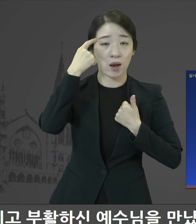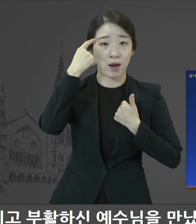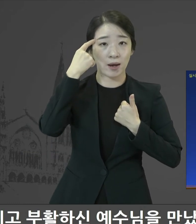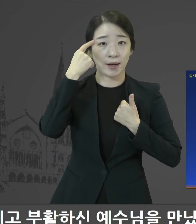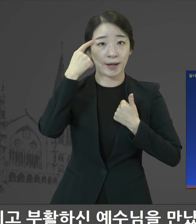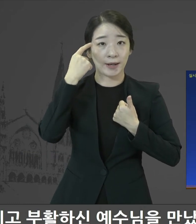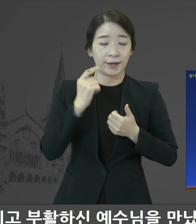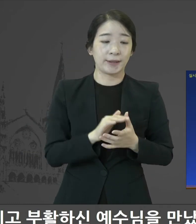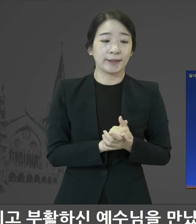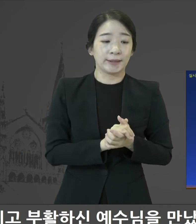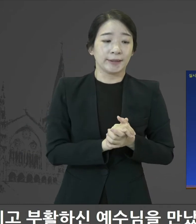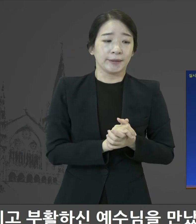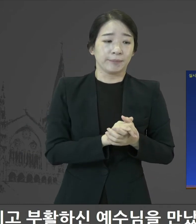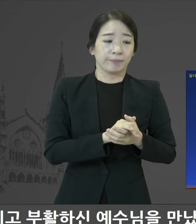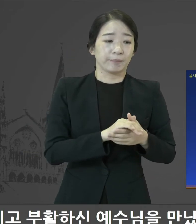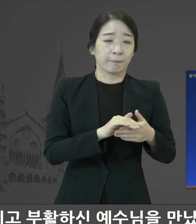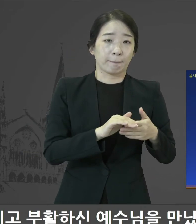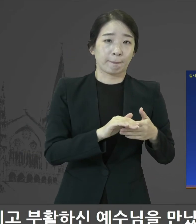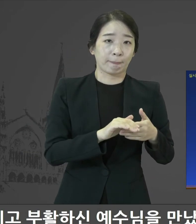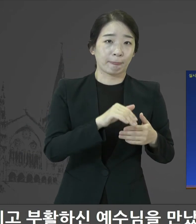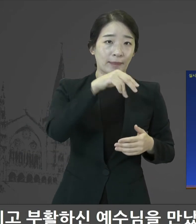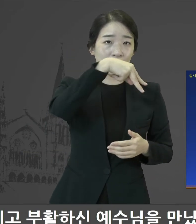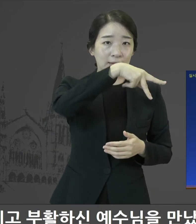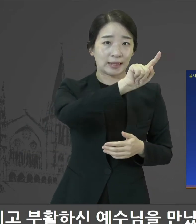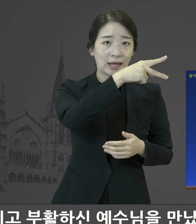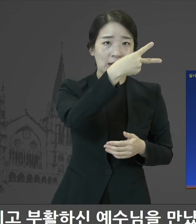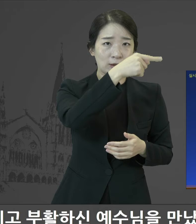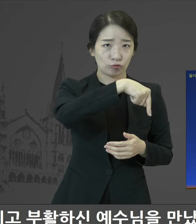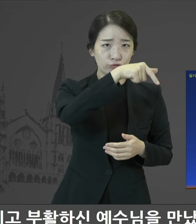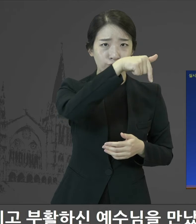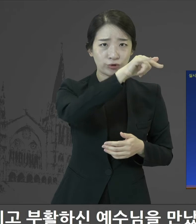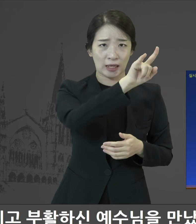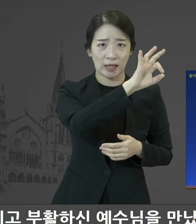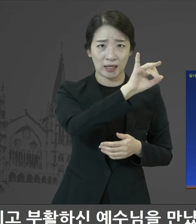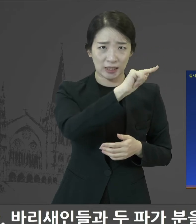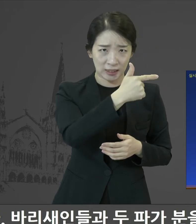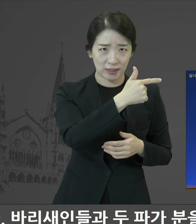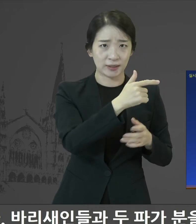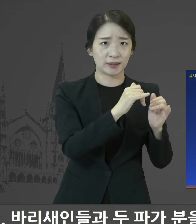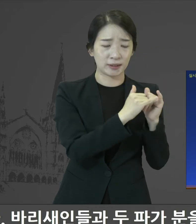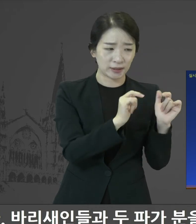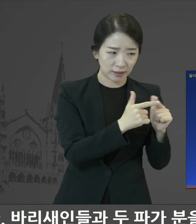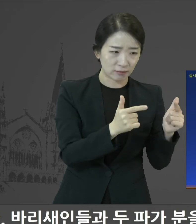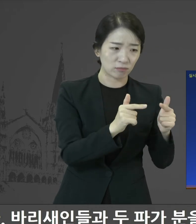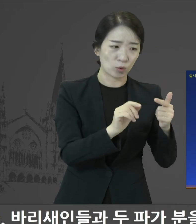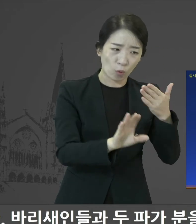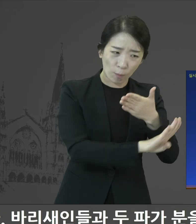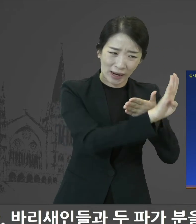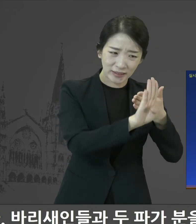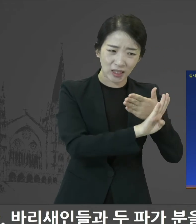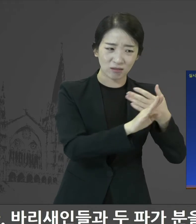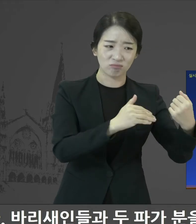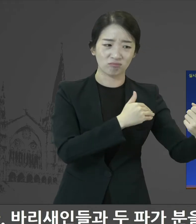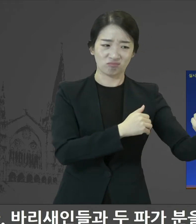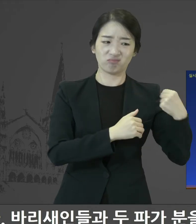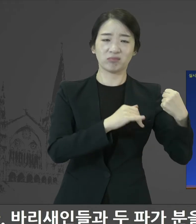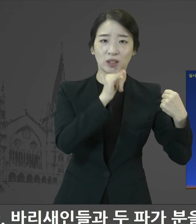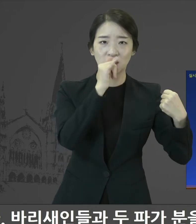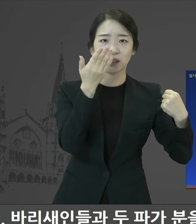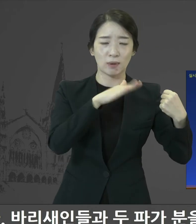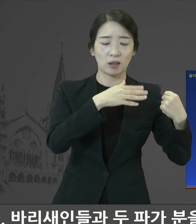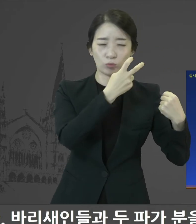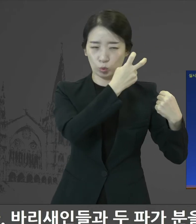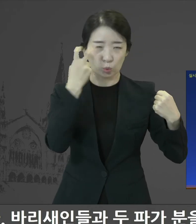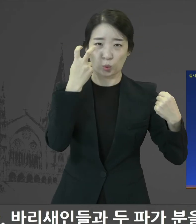사두개인들이 집권한 사람들이거든요. 권력이 센 사람들입니다. 이들은 부활을 안 믿어요. 바리새인들은요, 권력은 약하지만 공부를 많이 한